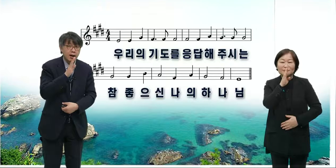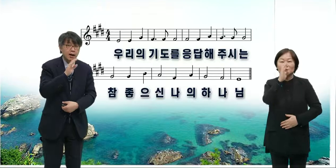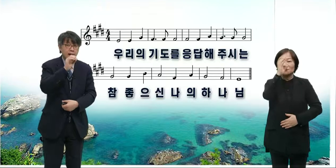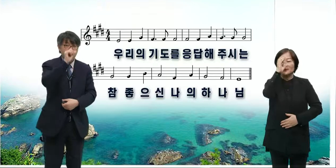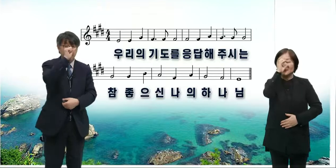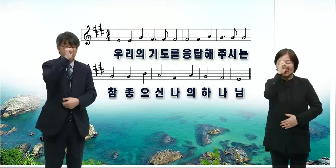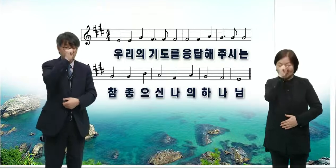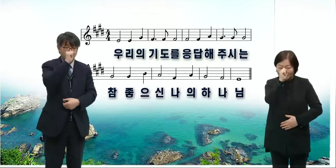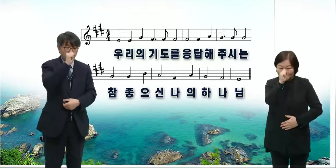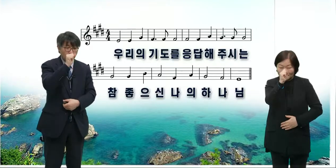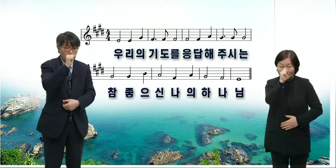참